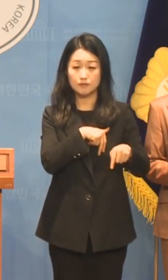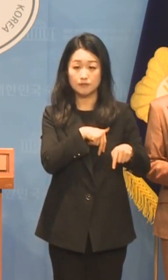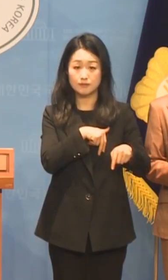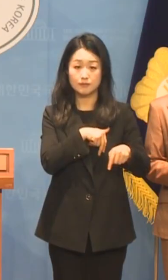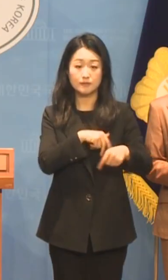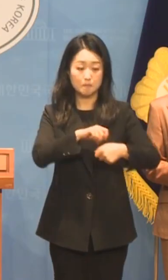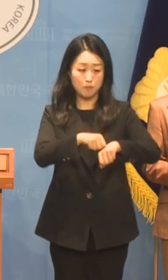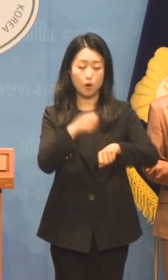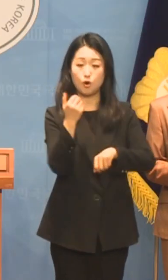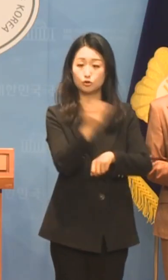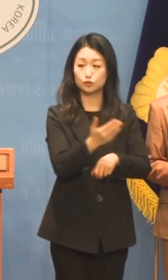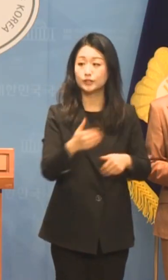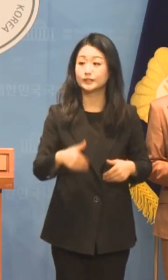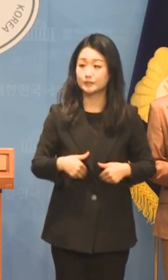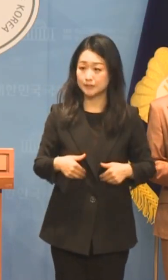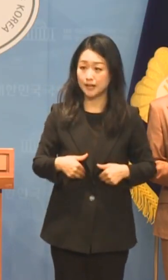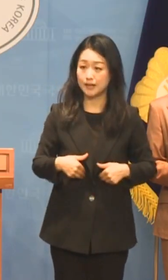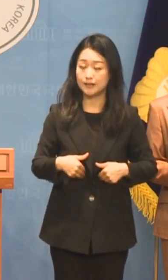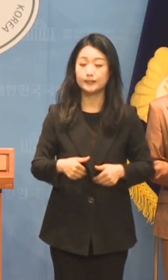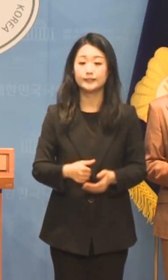책임을 묻도록 제도화해야 합니다.